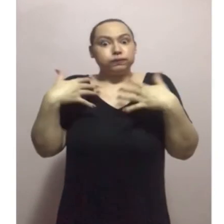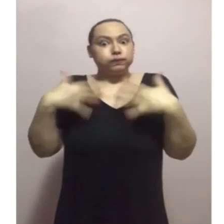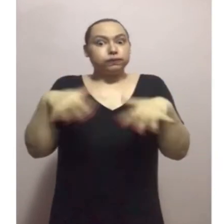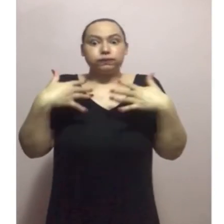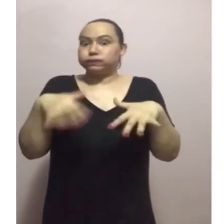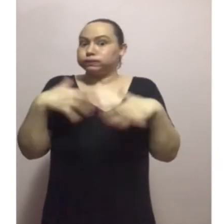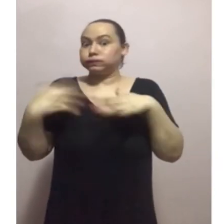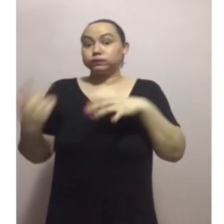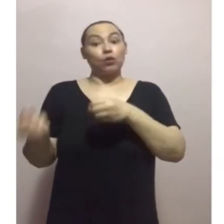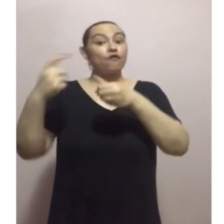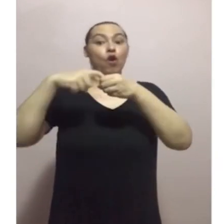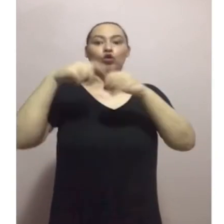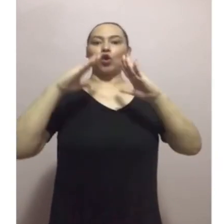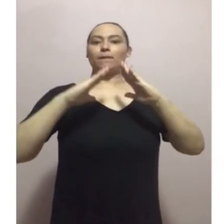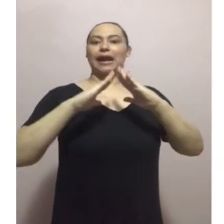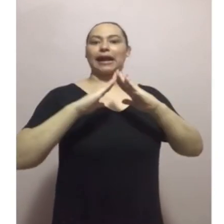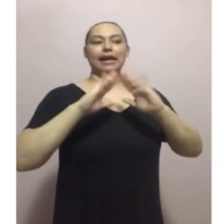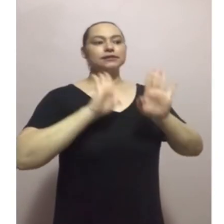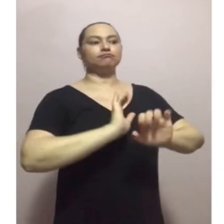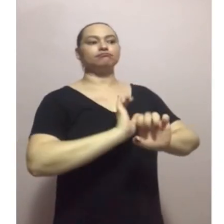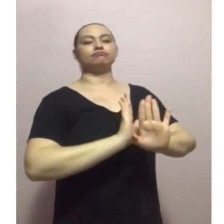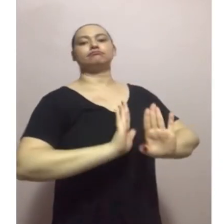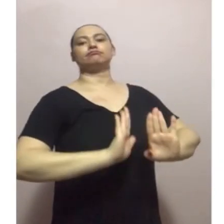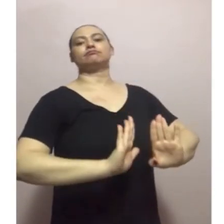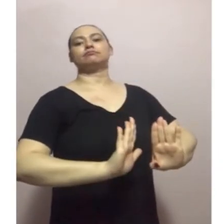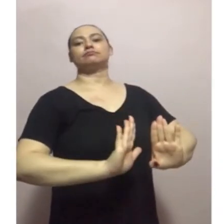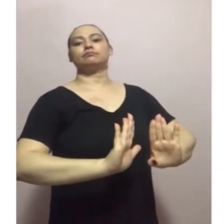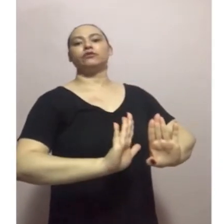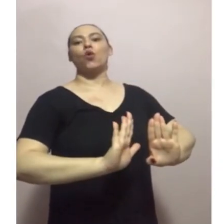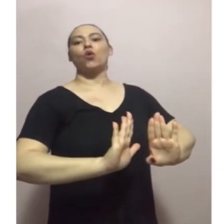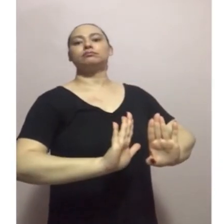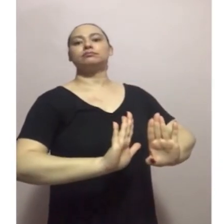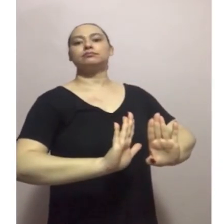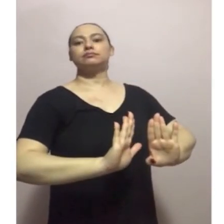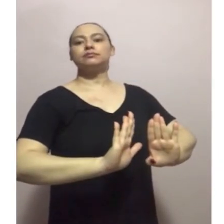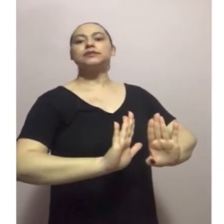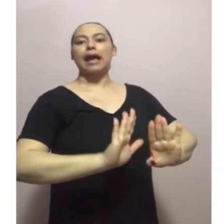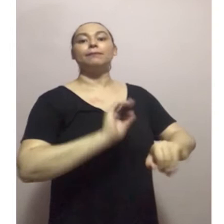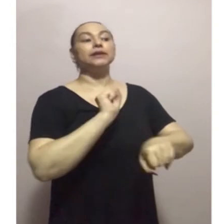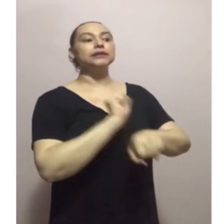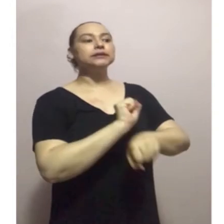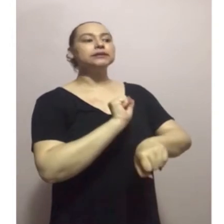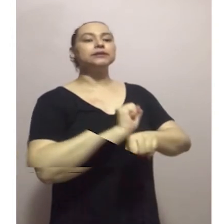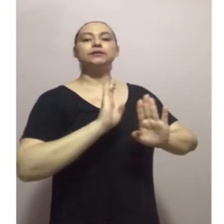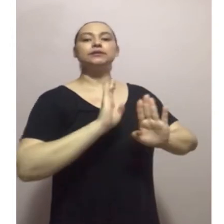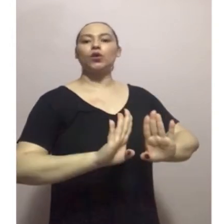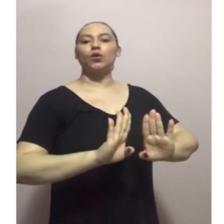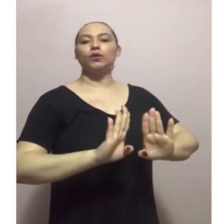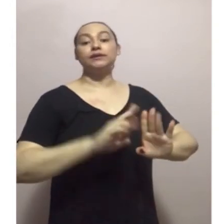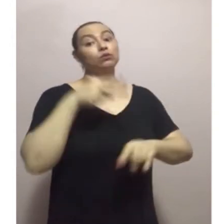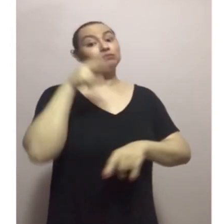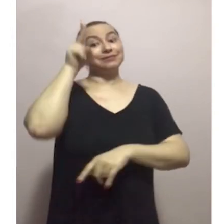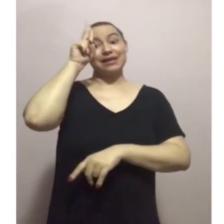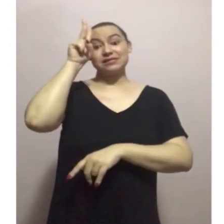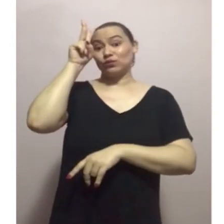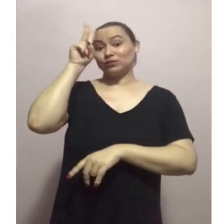correndo, se trancou em casa. Então, naquele dia veio todo mundo correndo e aí na segunda-feira a gente